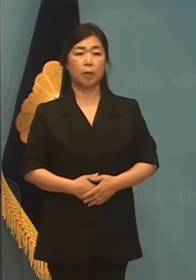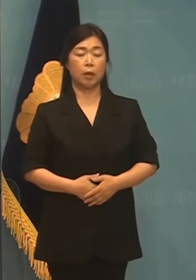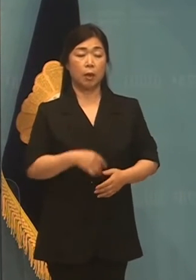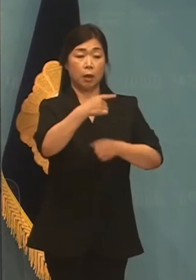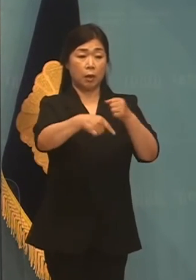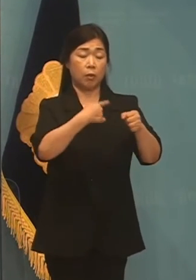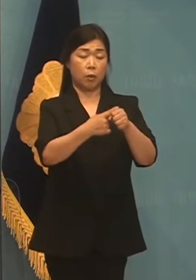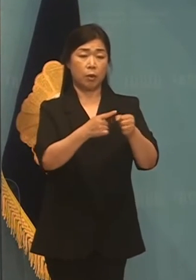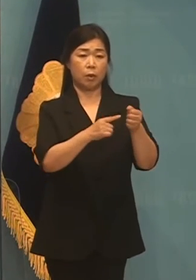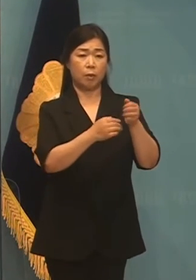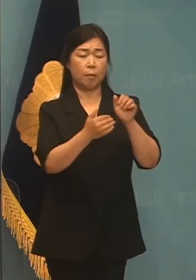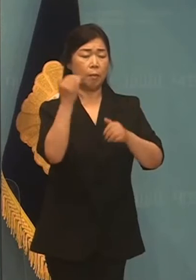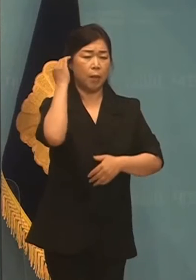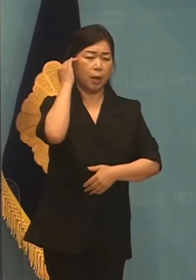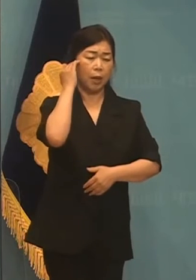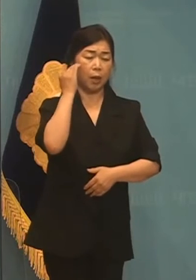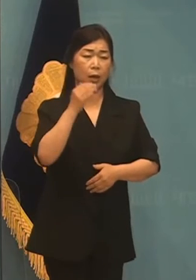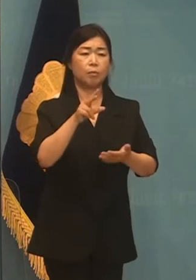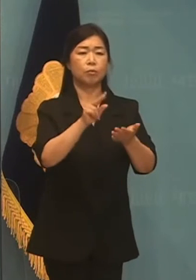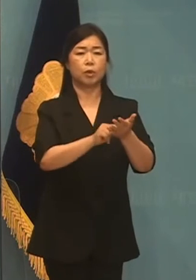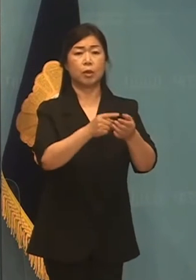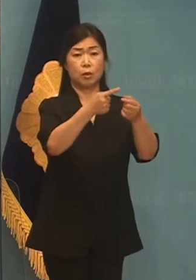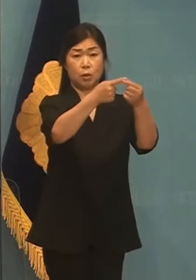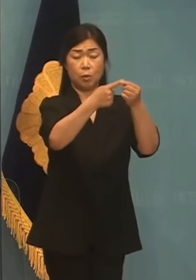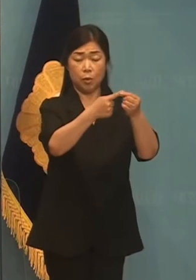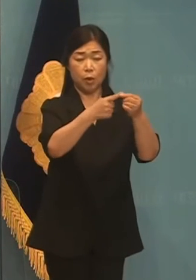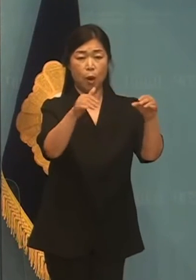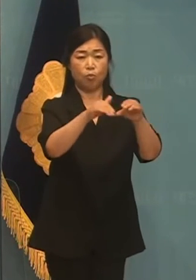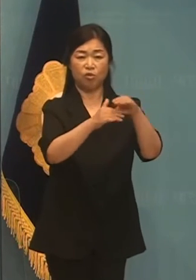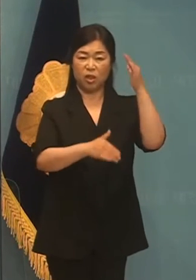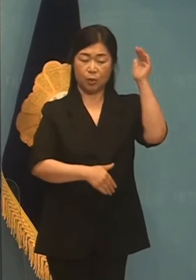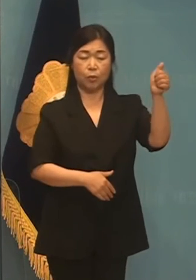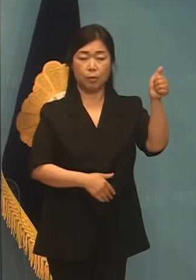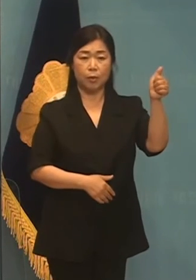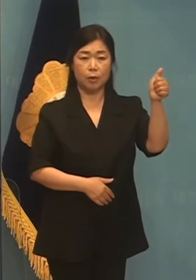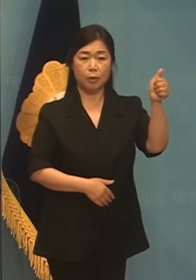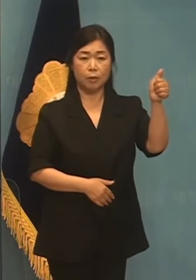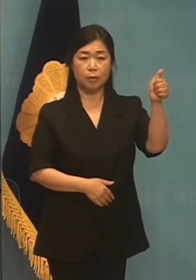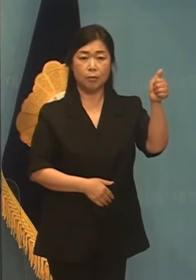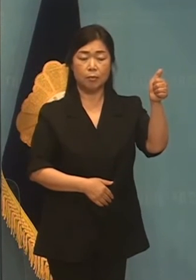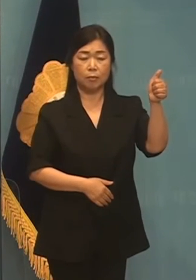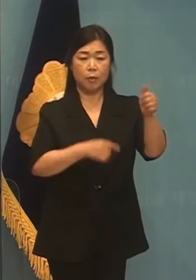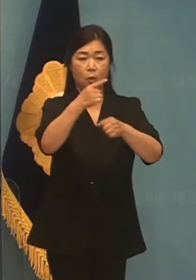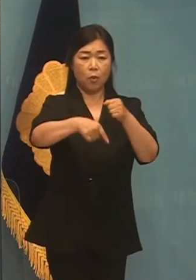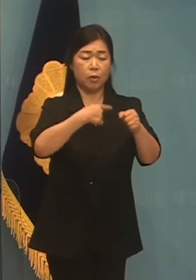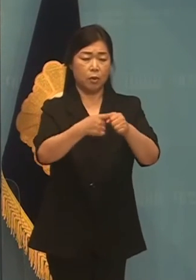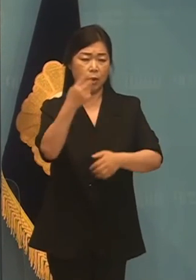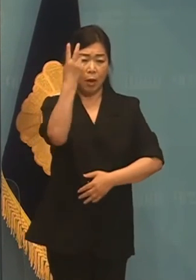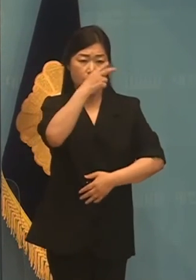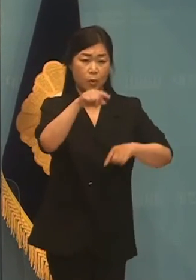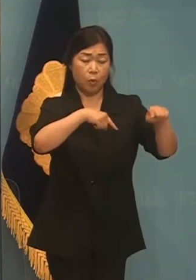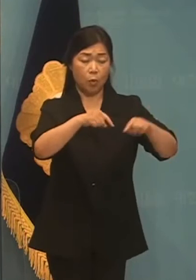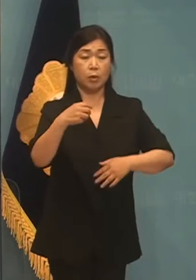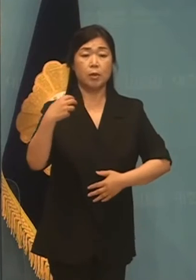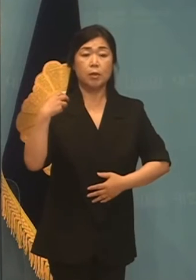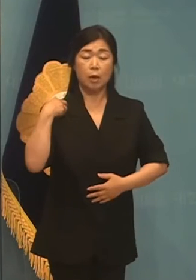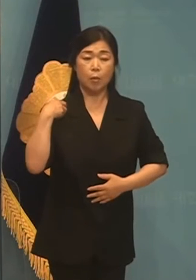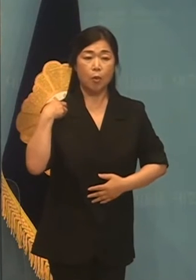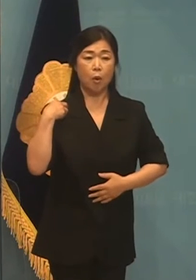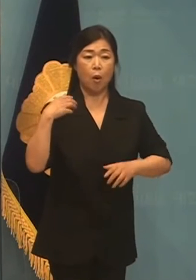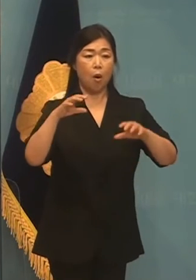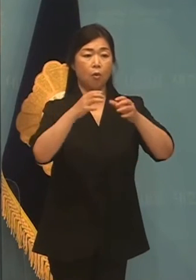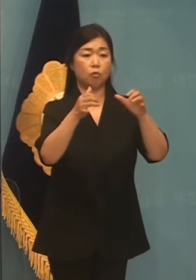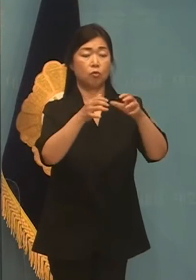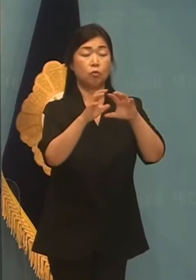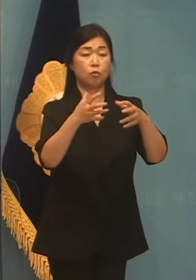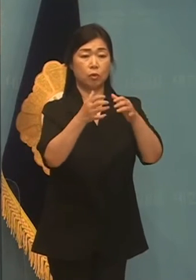탈원전 실적의 첫째는 문재인 대통령입니다. 탈원전의 감독이자 국가와 국민